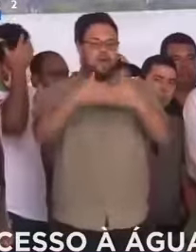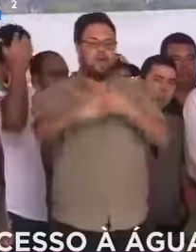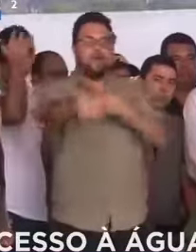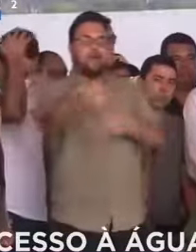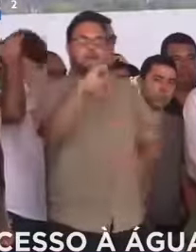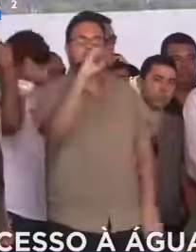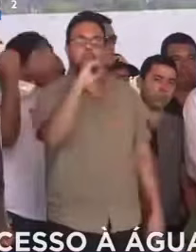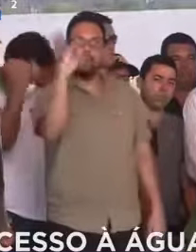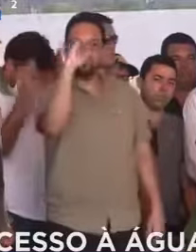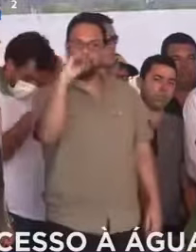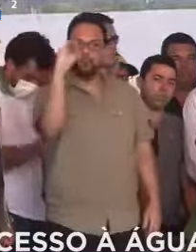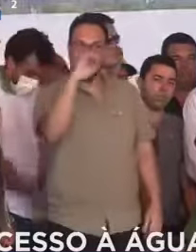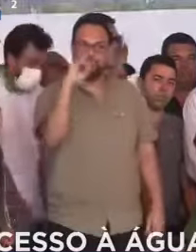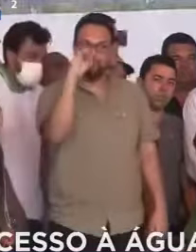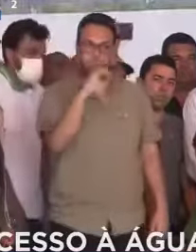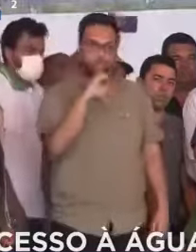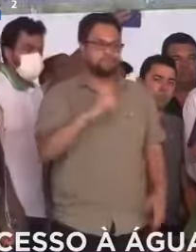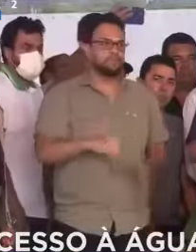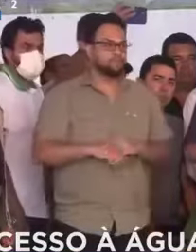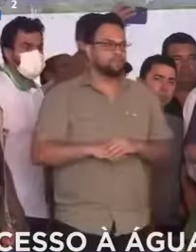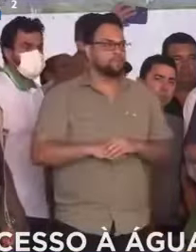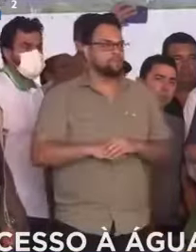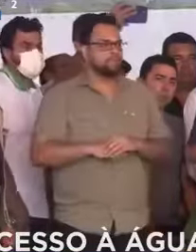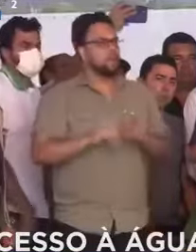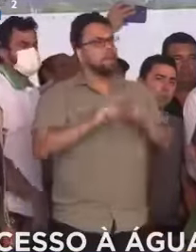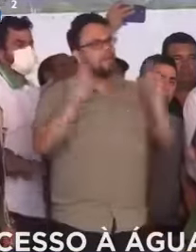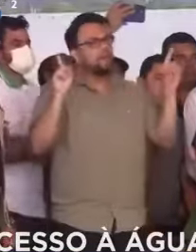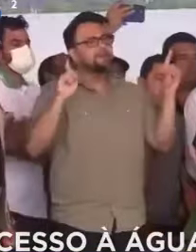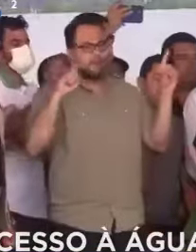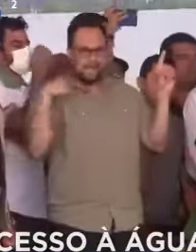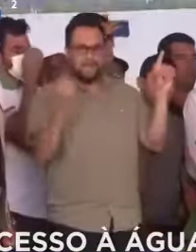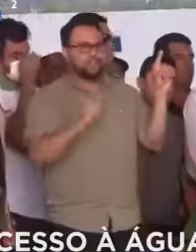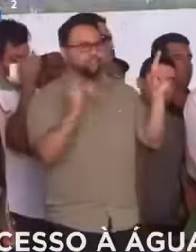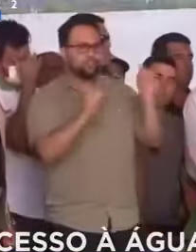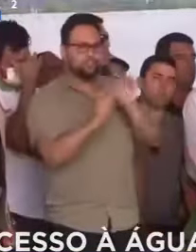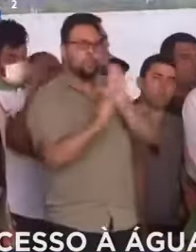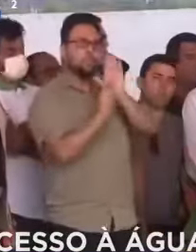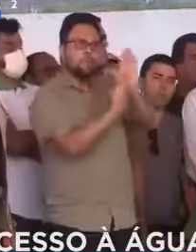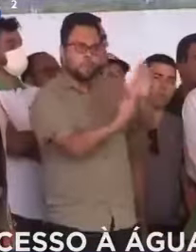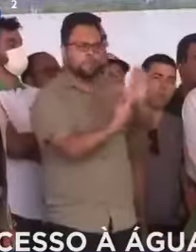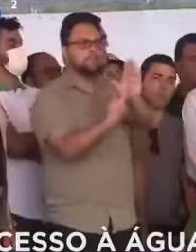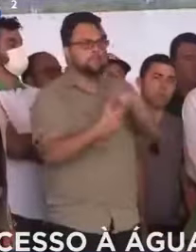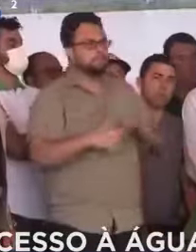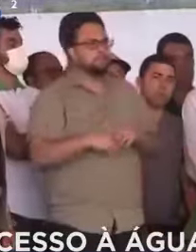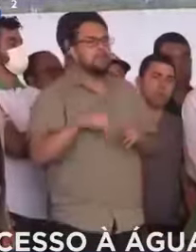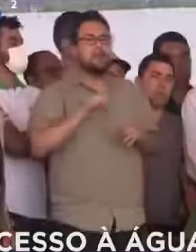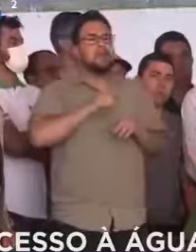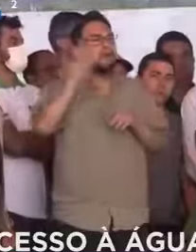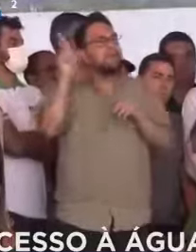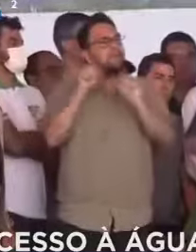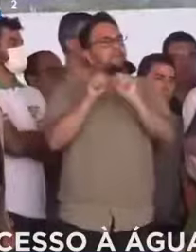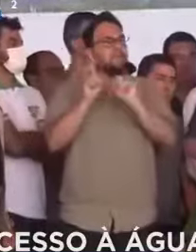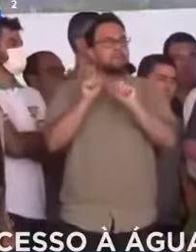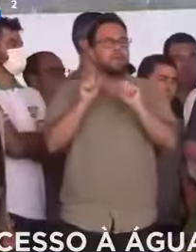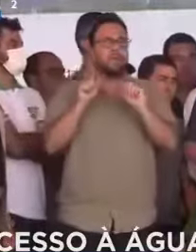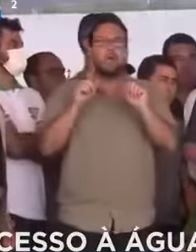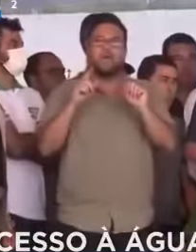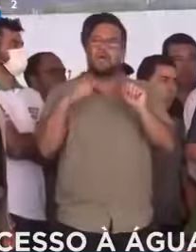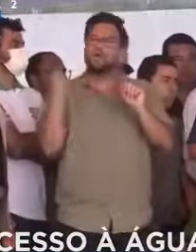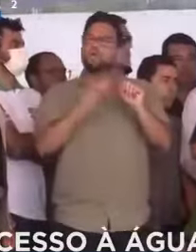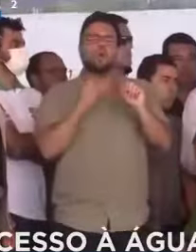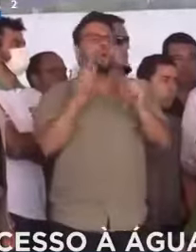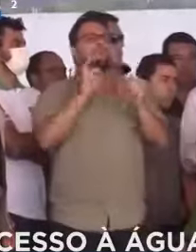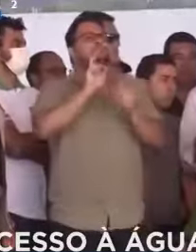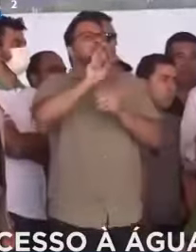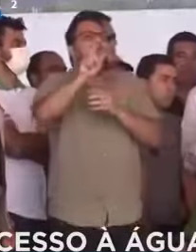se aproximam. E a gente mostra o que eles fizeram. Nós não estamos criticando